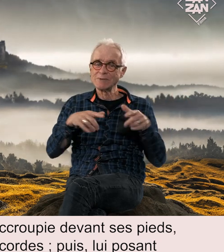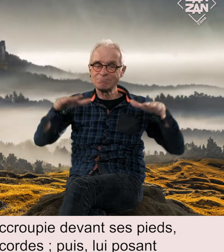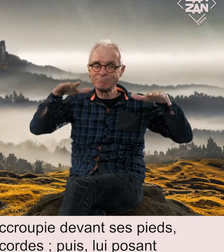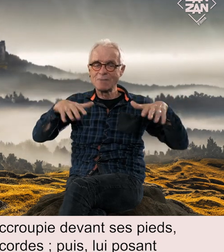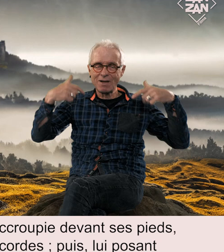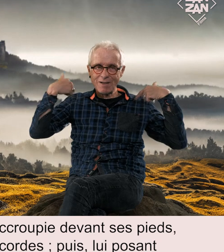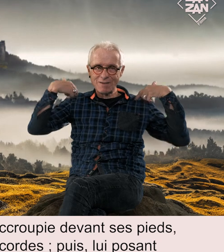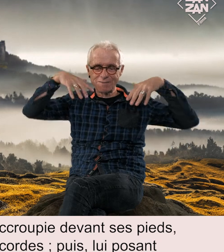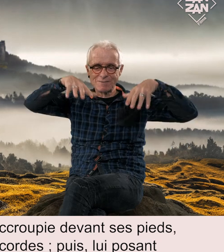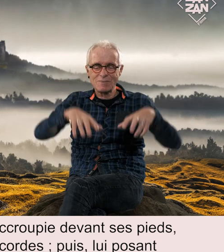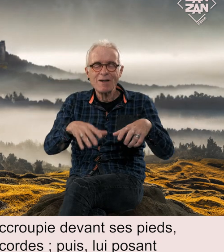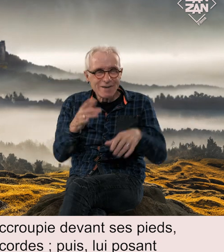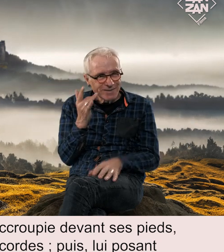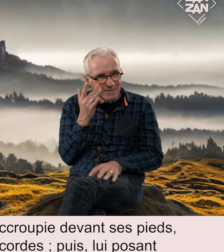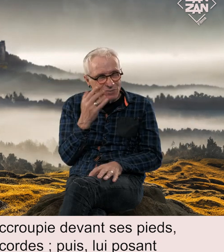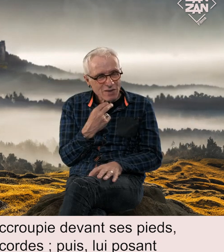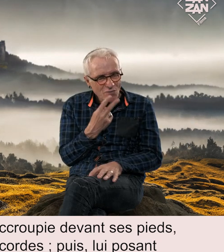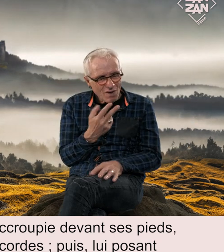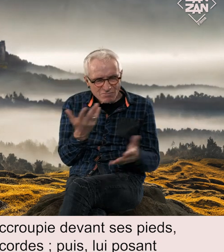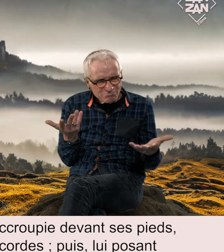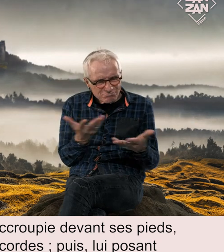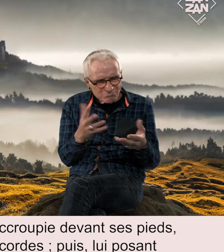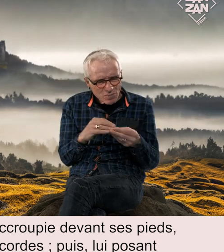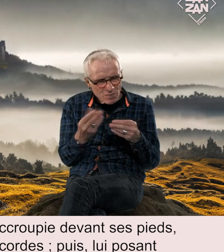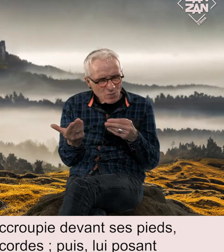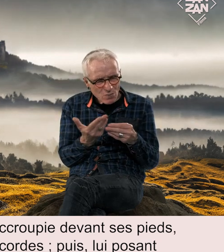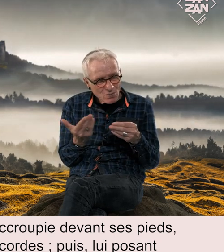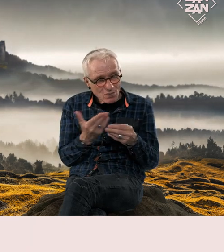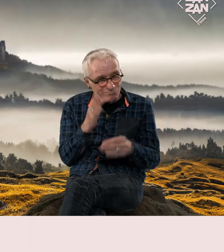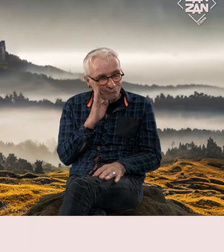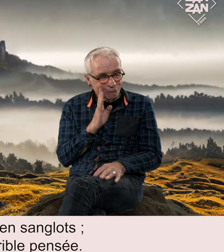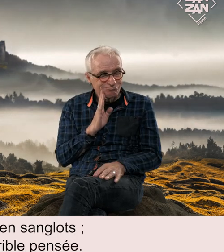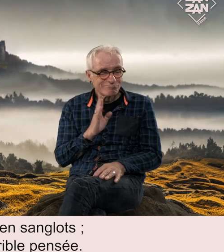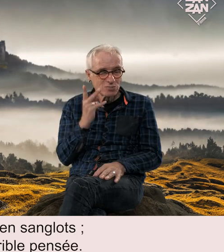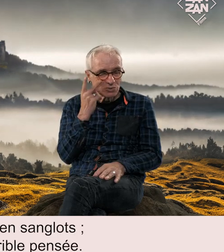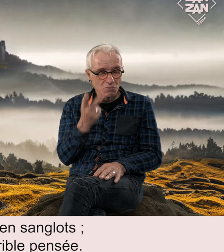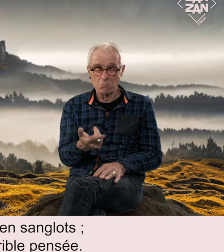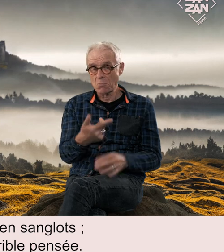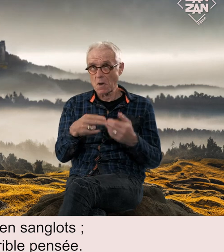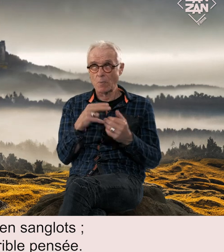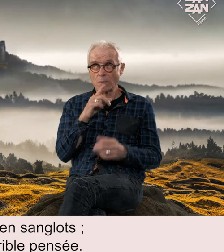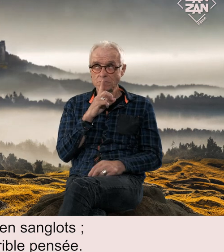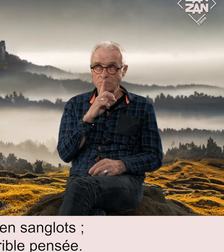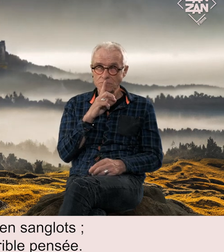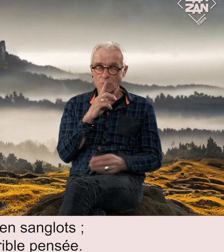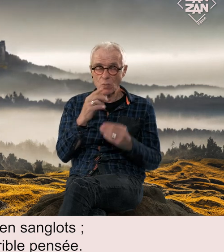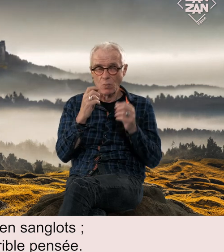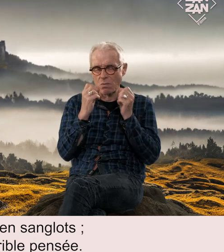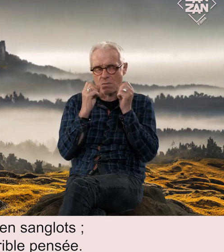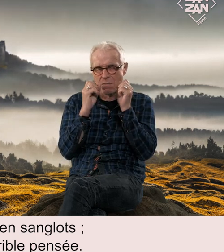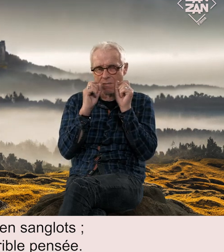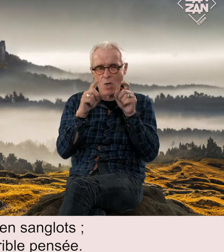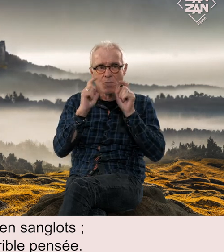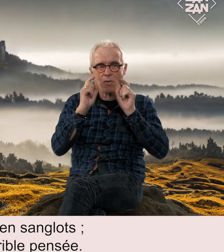jointes, disait d'une voix timide « Qu'avez-vous donc, cher Seigneur ? » Il ne répondait pas ou éclatait en sanglots.